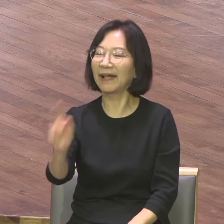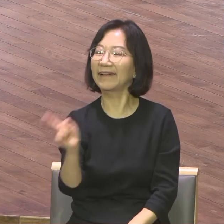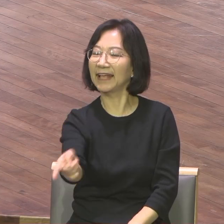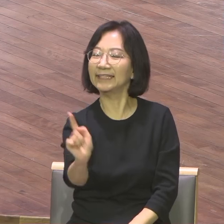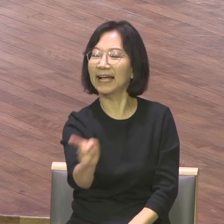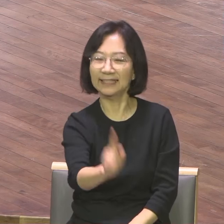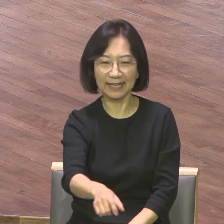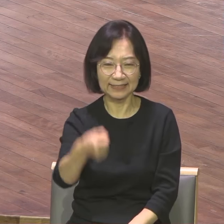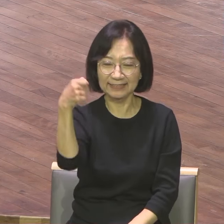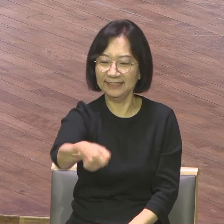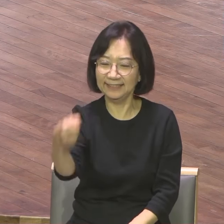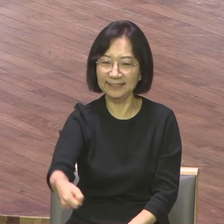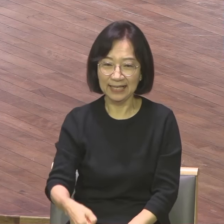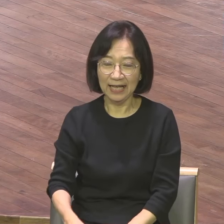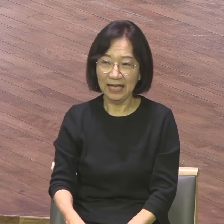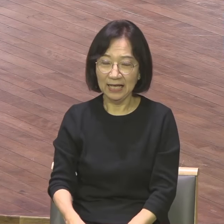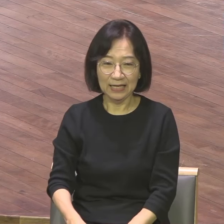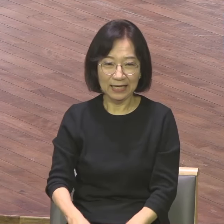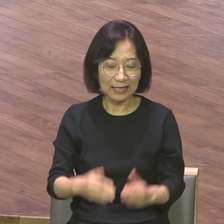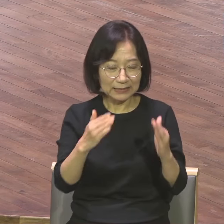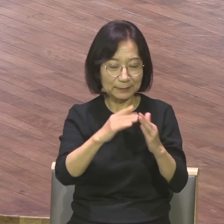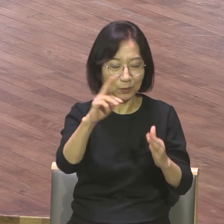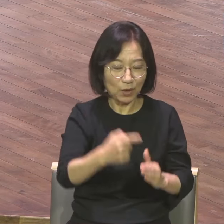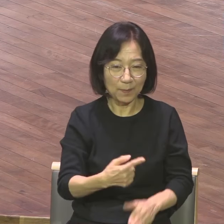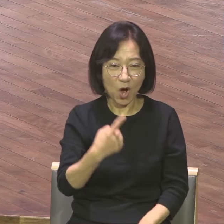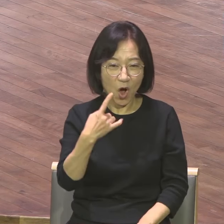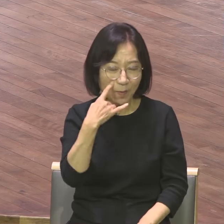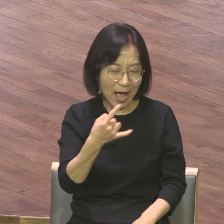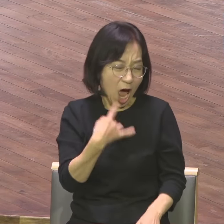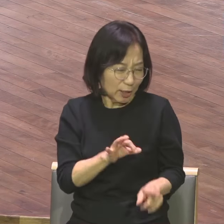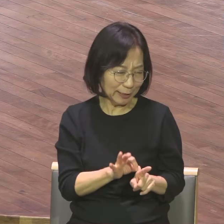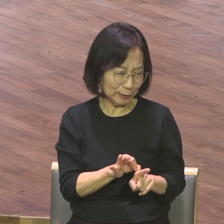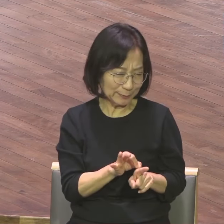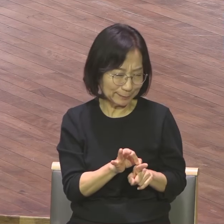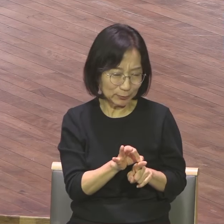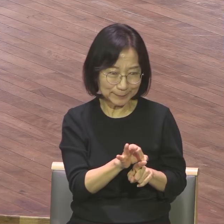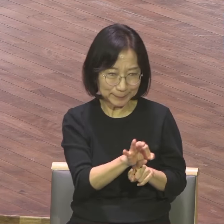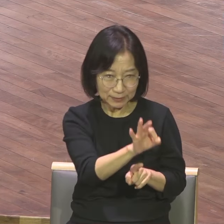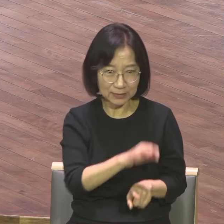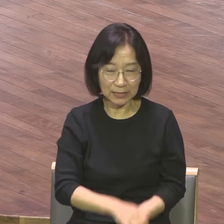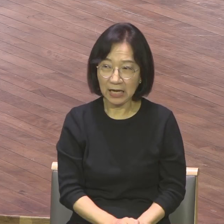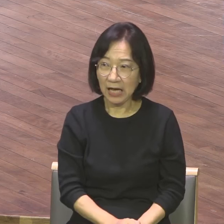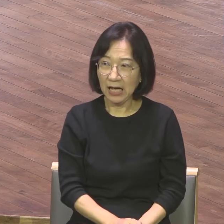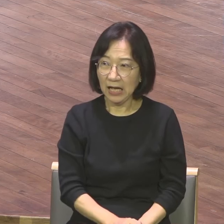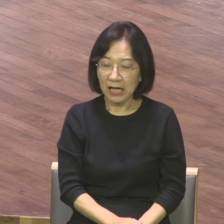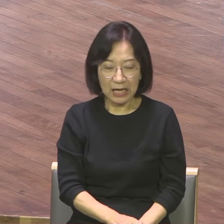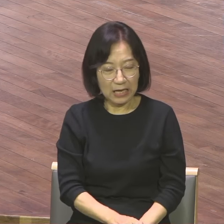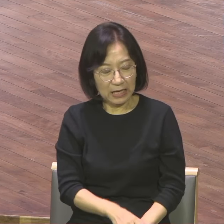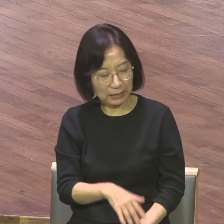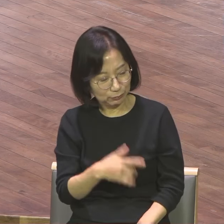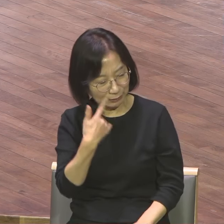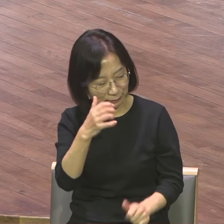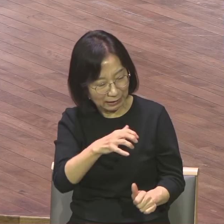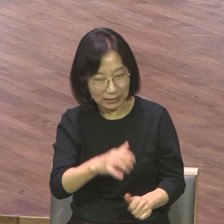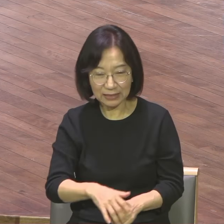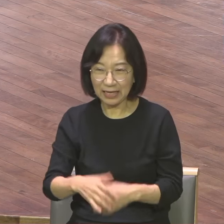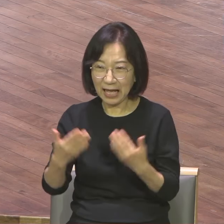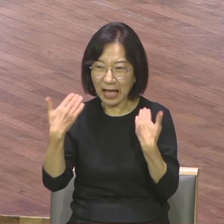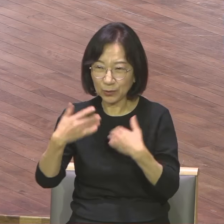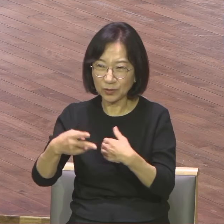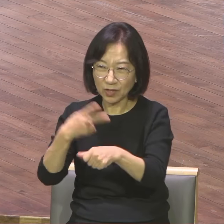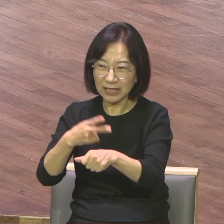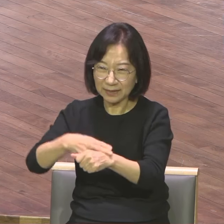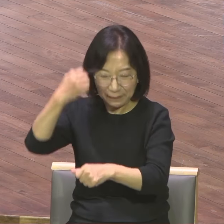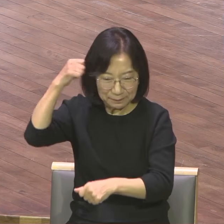지적하고 집에 따지 아버 엄마 잔소리 그냥 시작으로 잠 잘 때가 잔소리하지. 학교 가면서 두드려